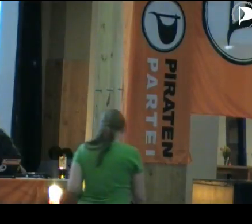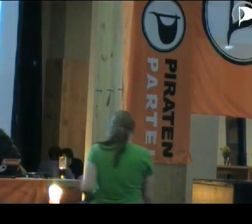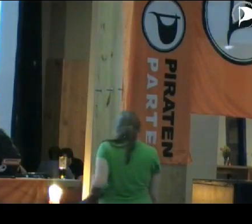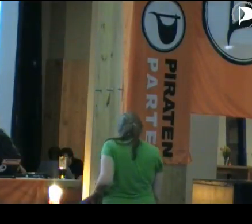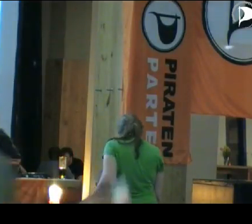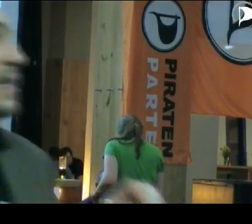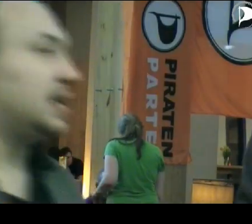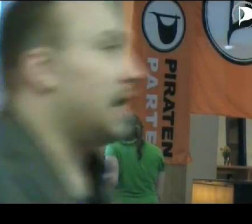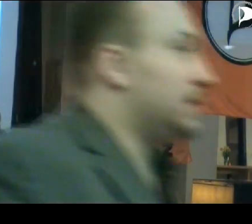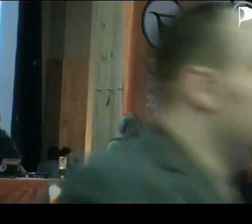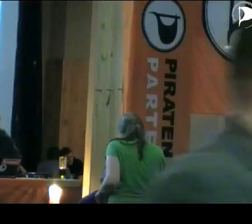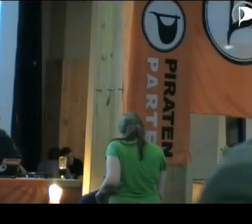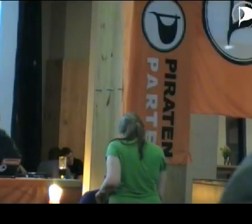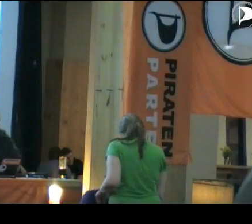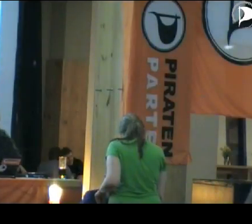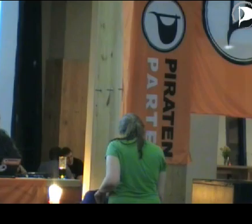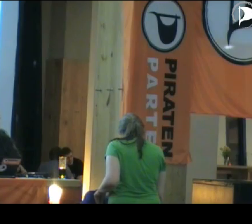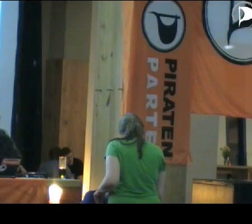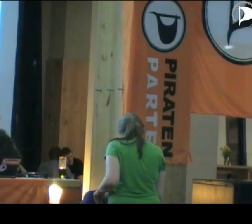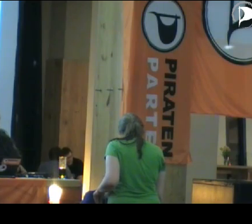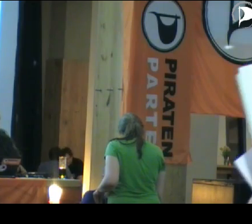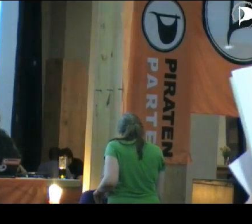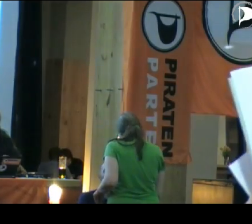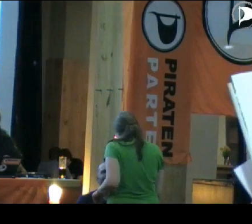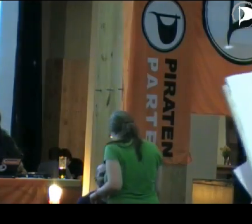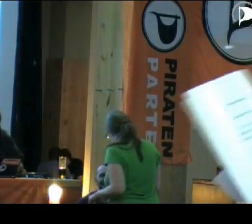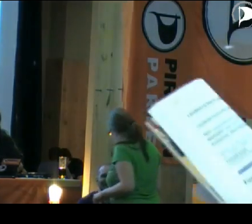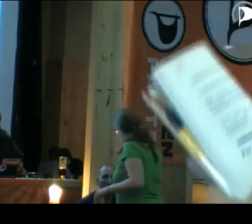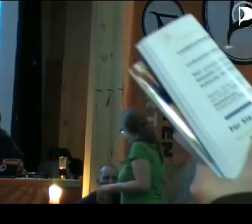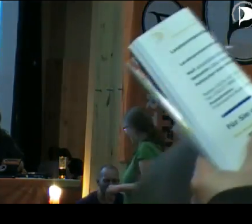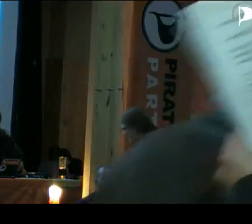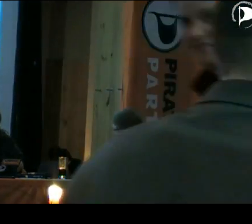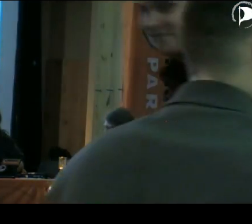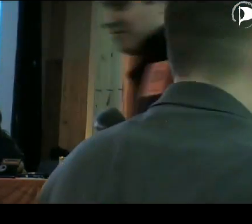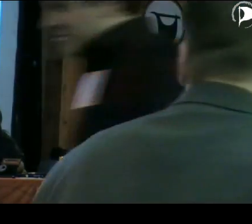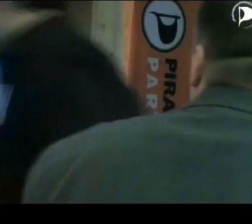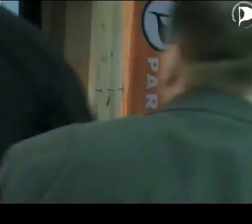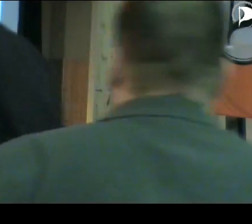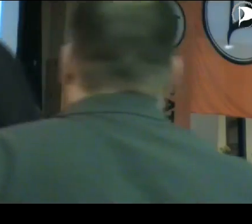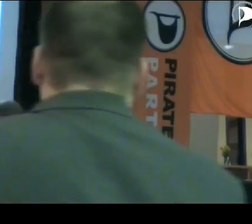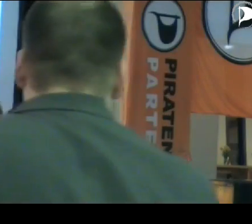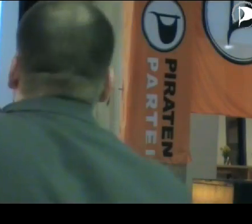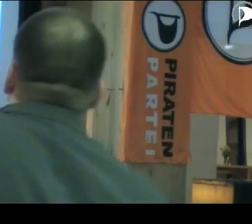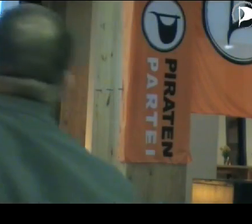der finanzplan ja geboren